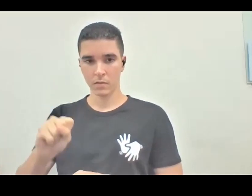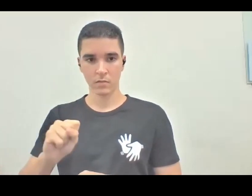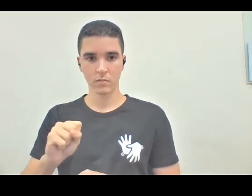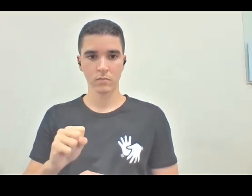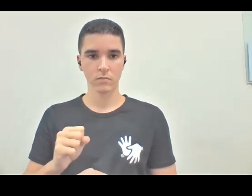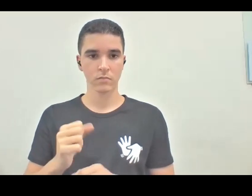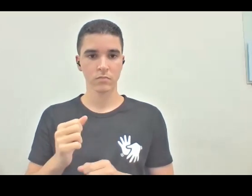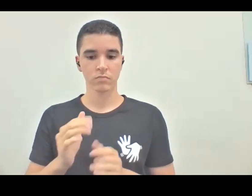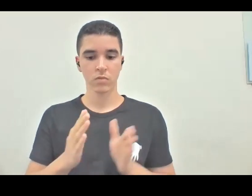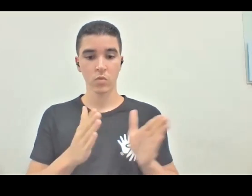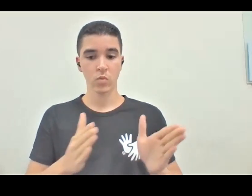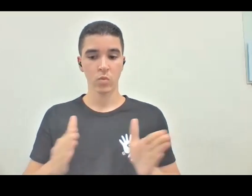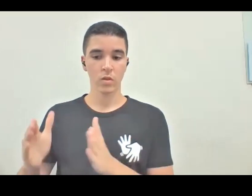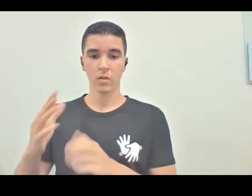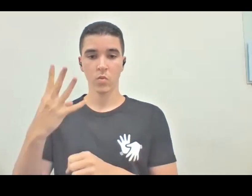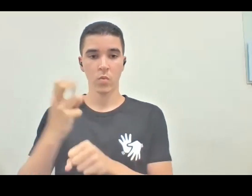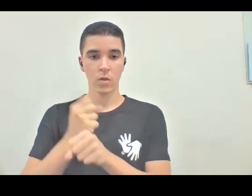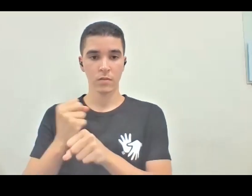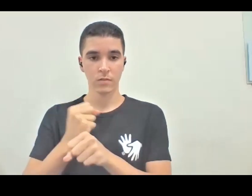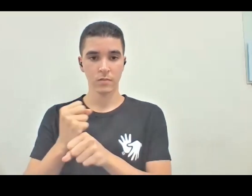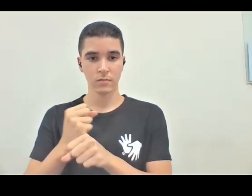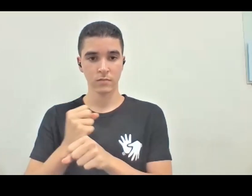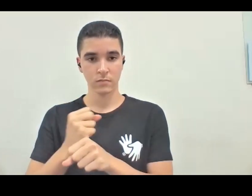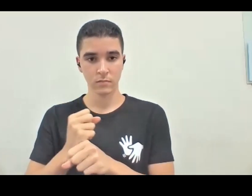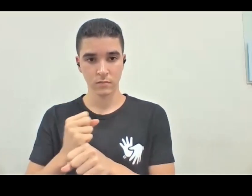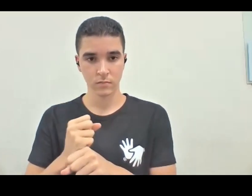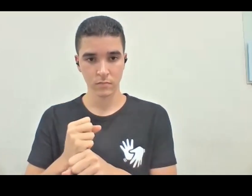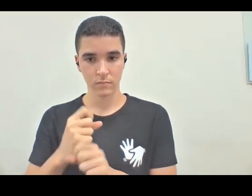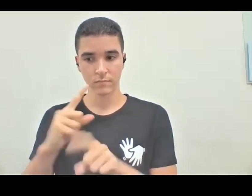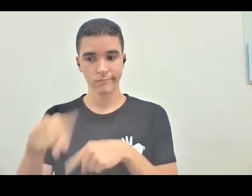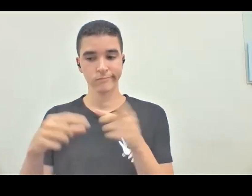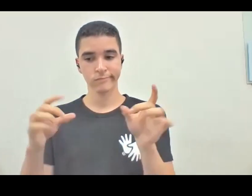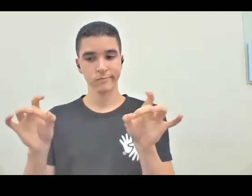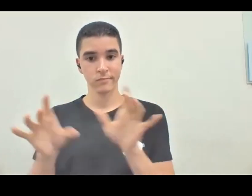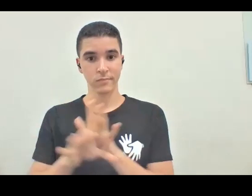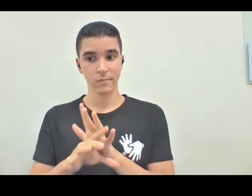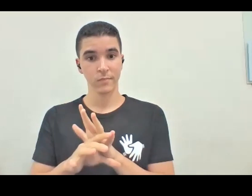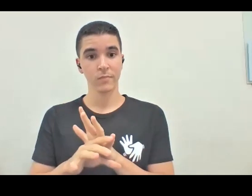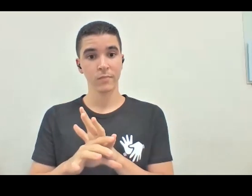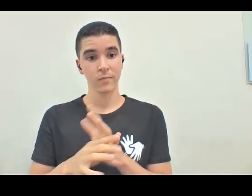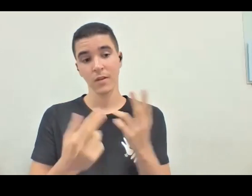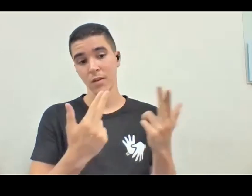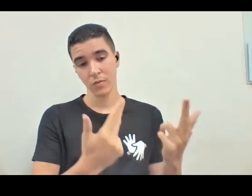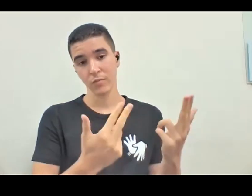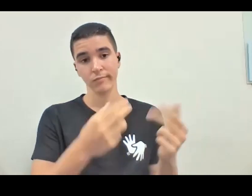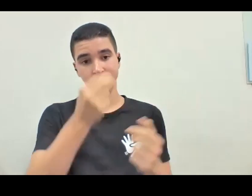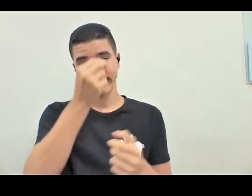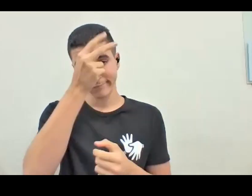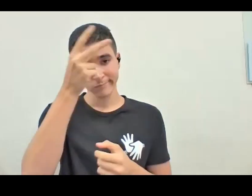e depois ela foi extinta, pelo mesmo prefeito que a criou, mas tudo bem. Bom,